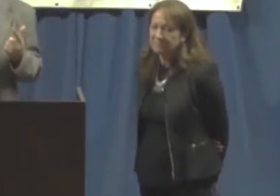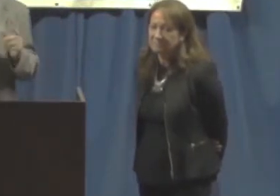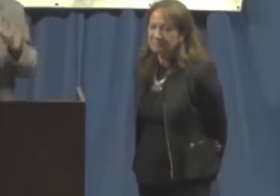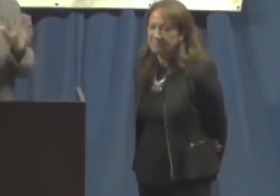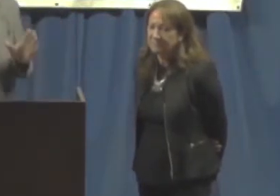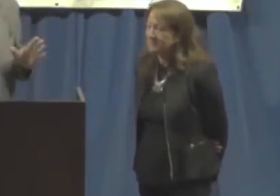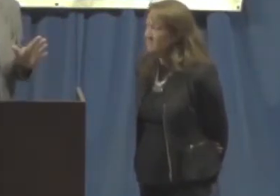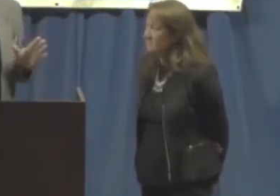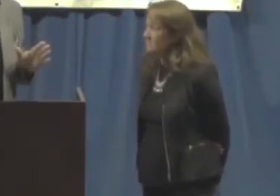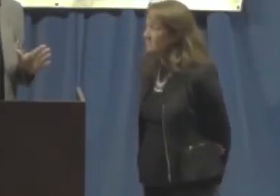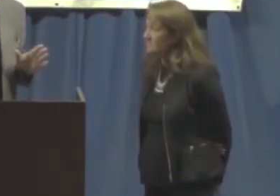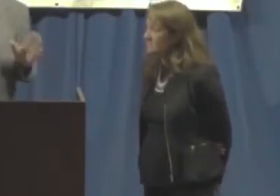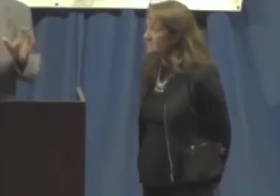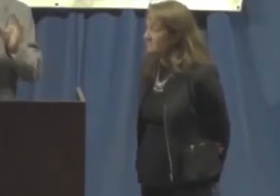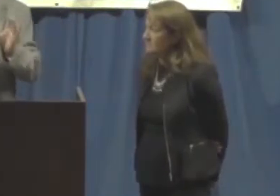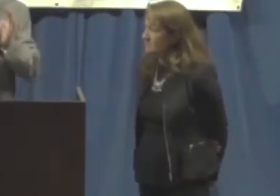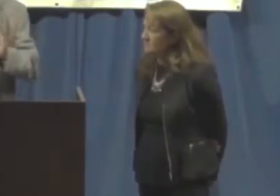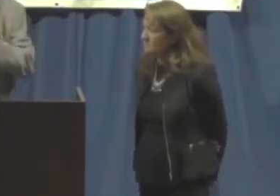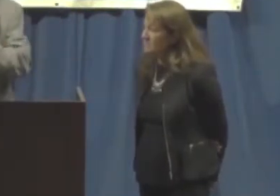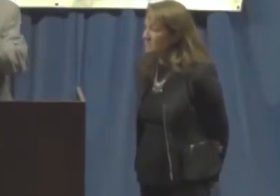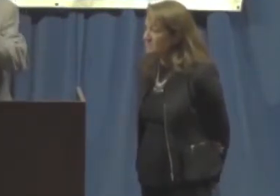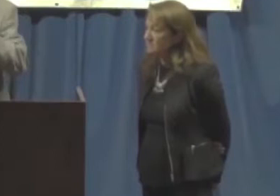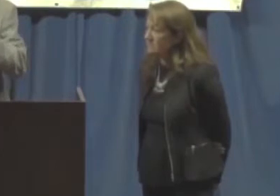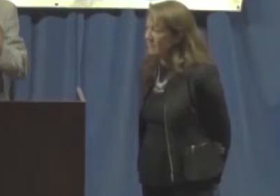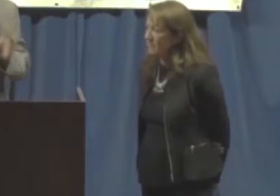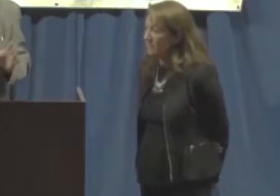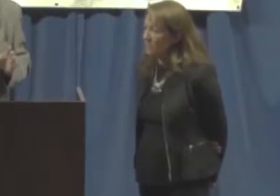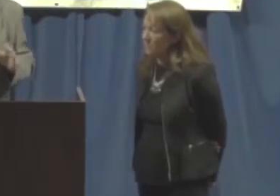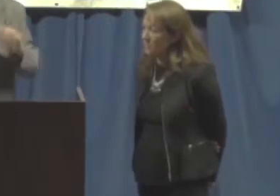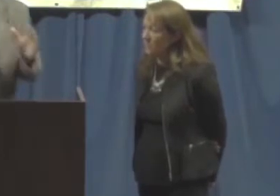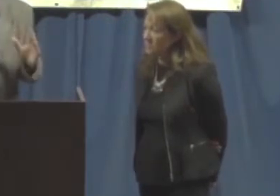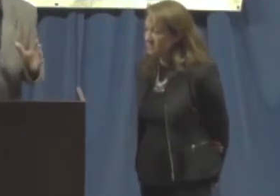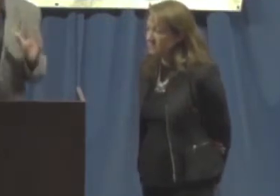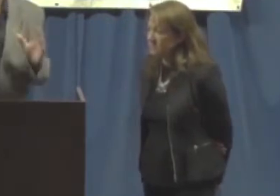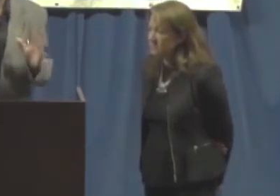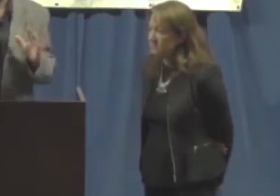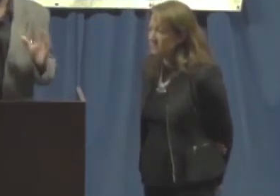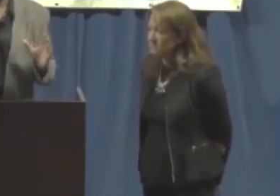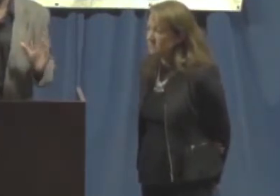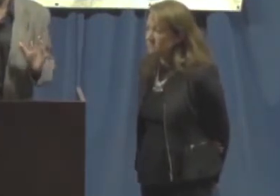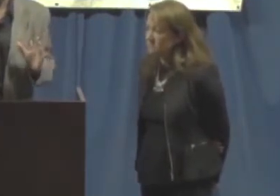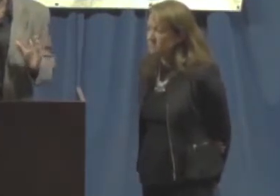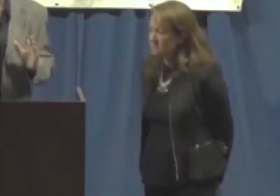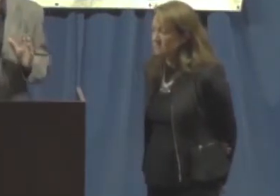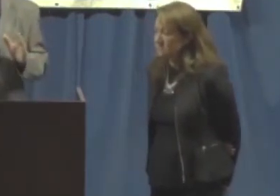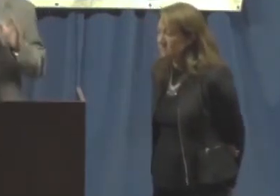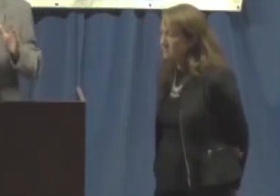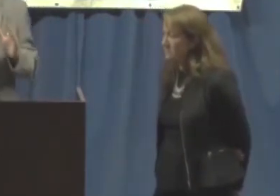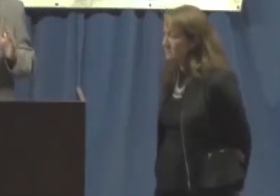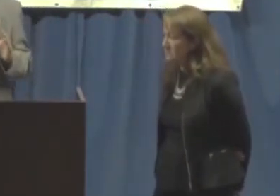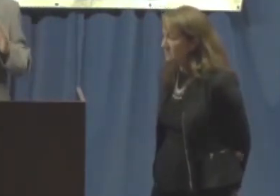2 el espectro radioeléctrico alguien mencionó acá el tema espectro radioléctrico esto es mucho más trascendente de lo que creemos